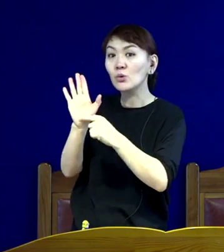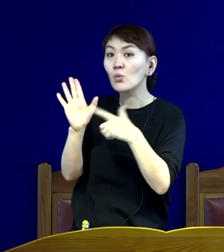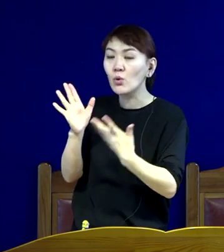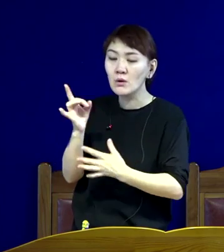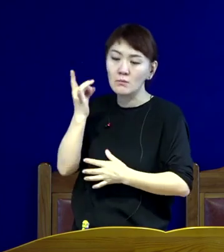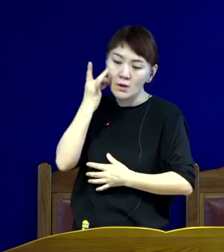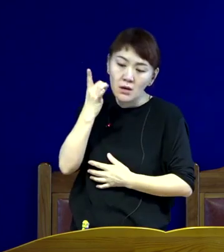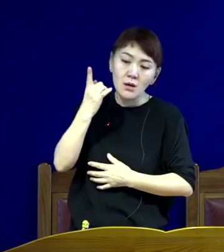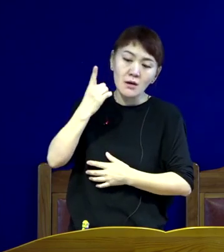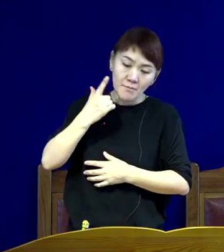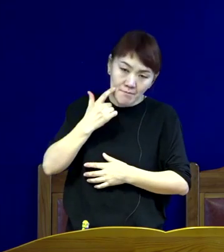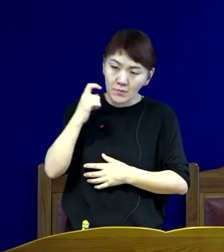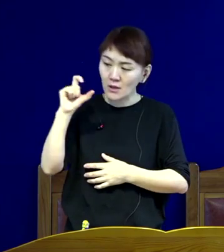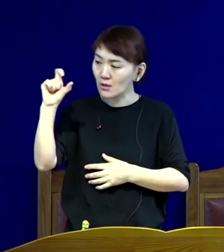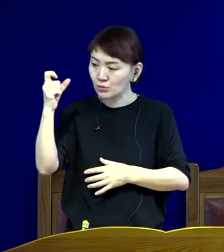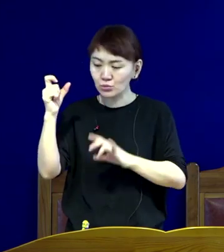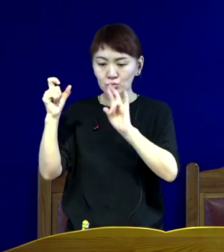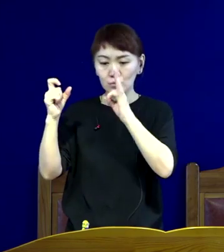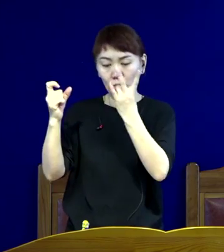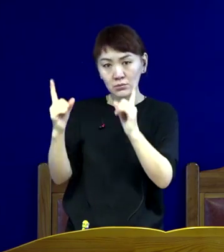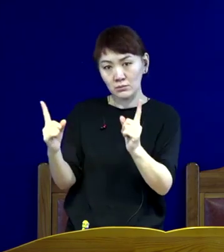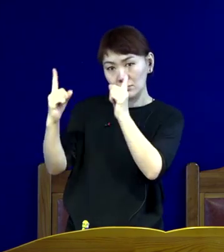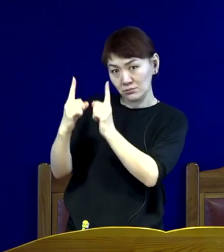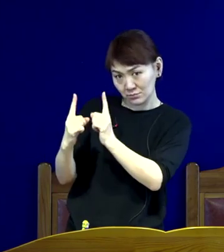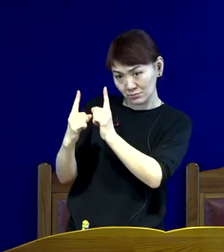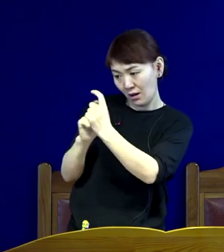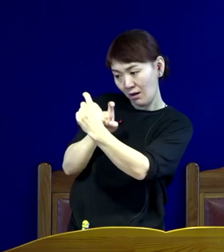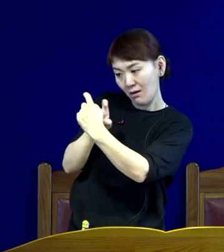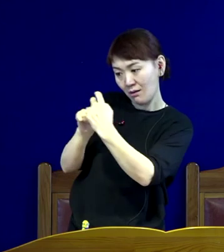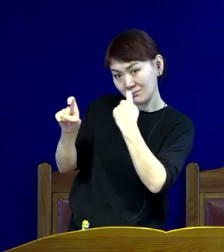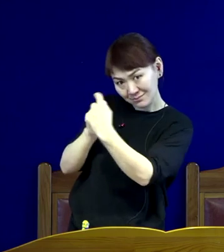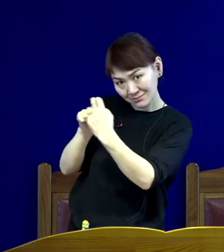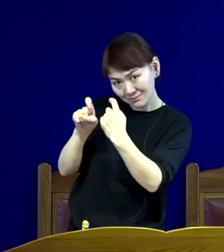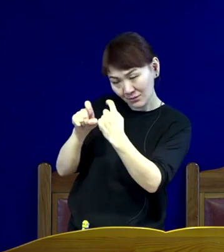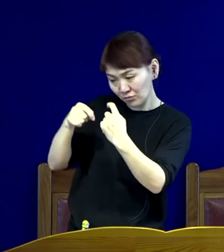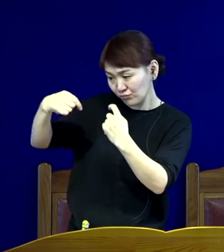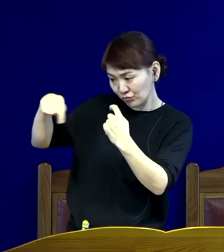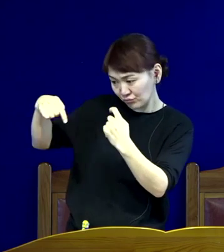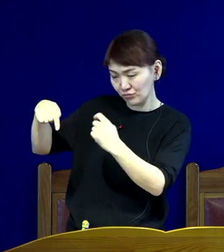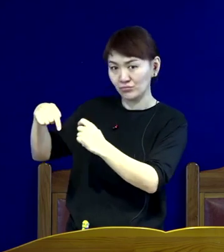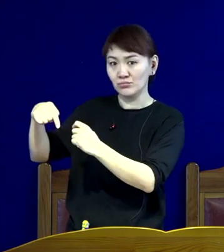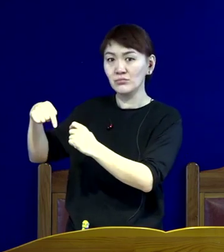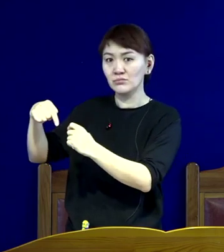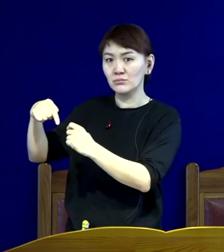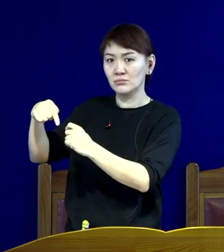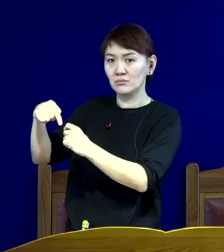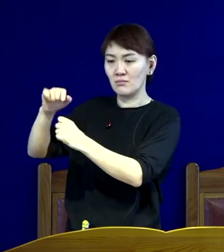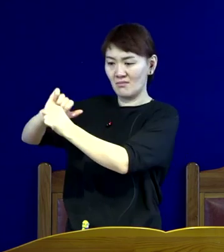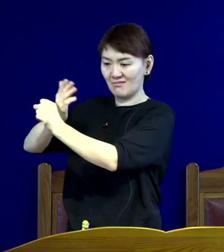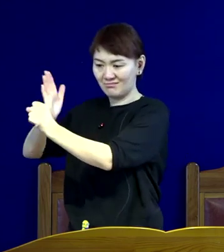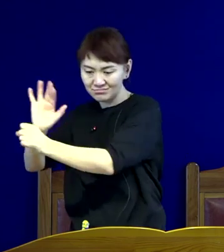서로의 위치 그리고 역할 이런 것들을 좀 생각해보고 싶은데